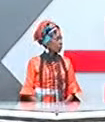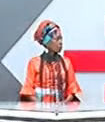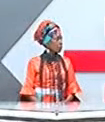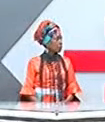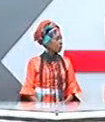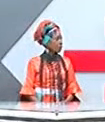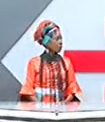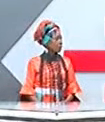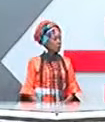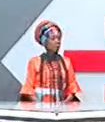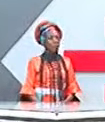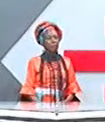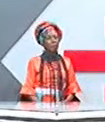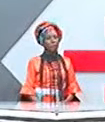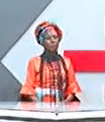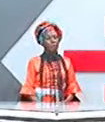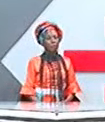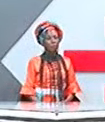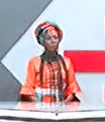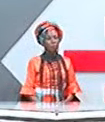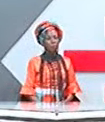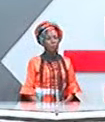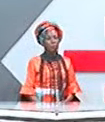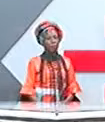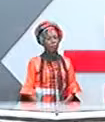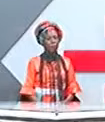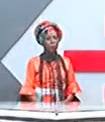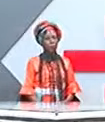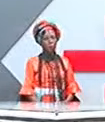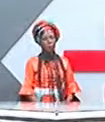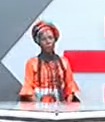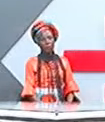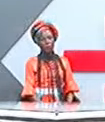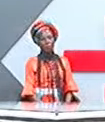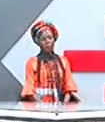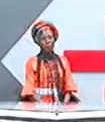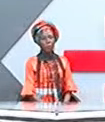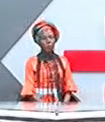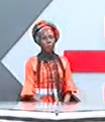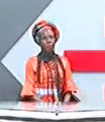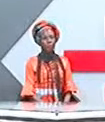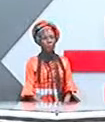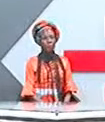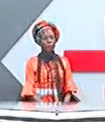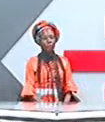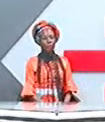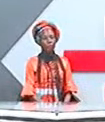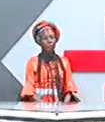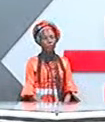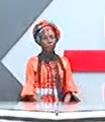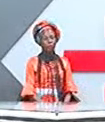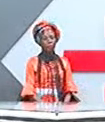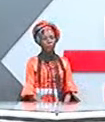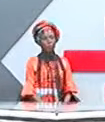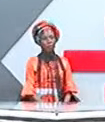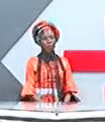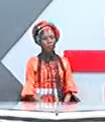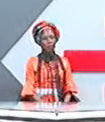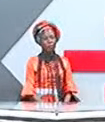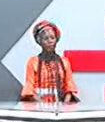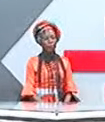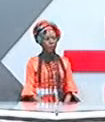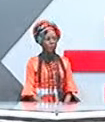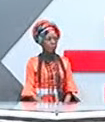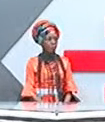nti kifuuka ekisaanyizo kubanga b'agenti bwe bujulizi obusooka obutasobola kukuyiwa bwe bujulirwa bw'osobola okulaga sirowooza